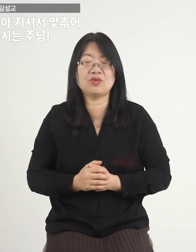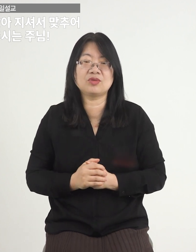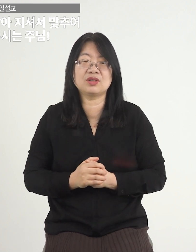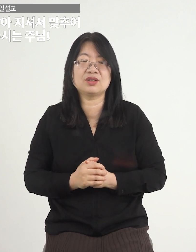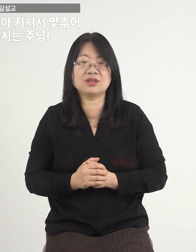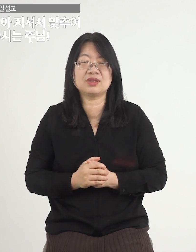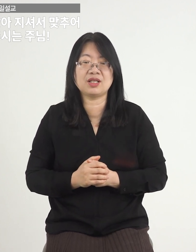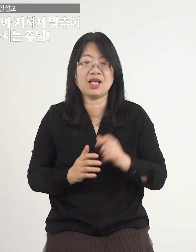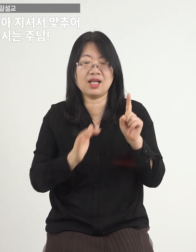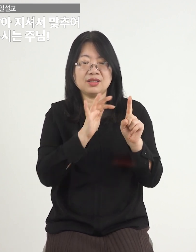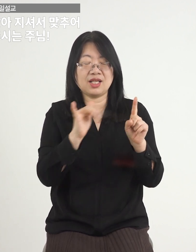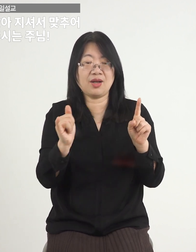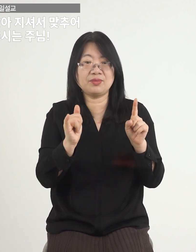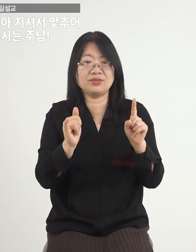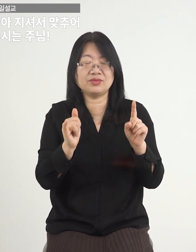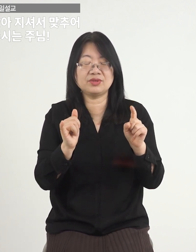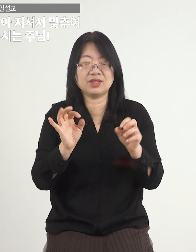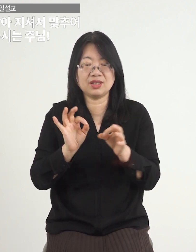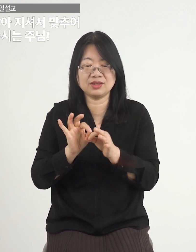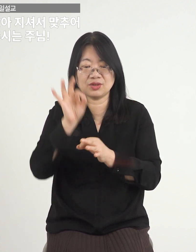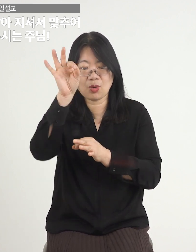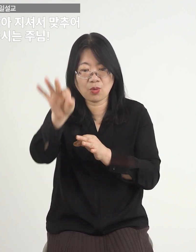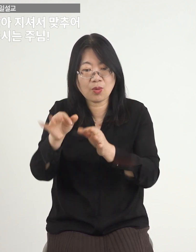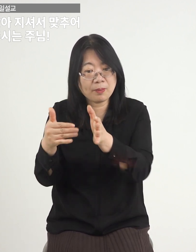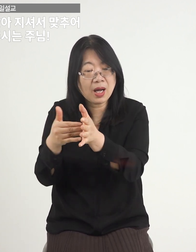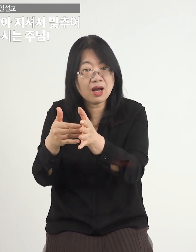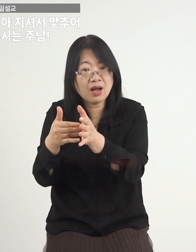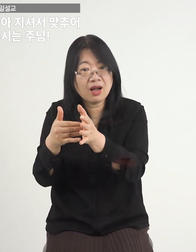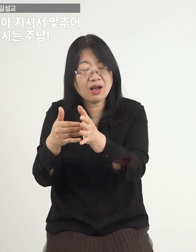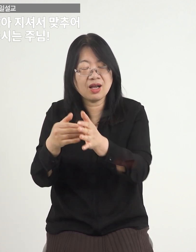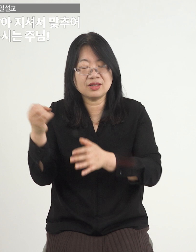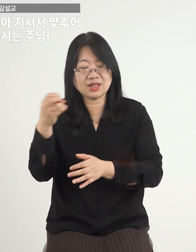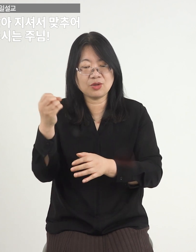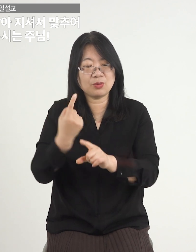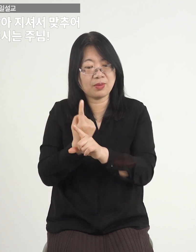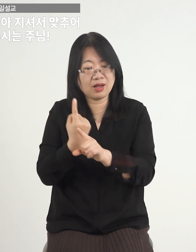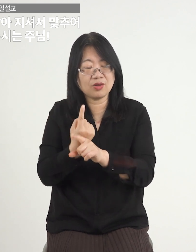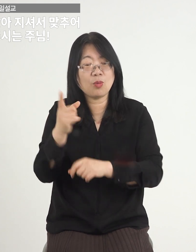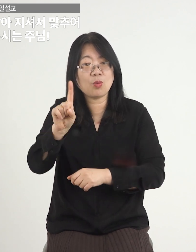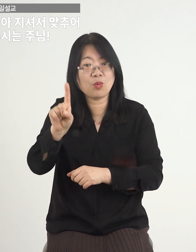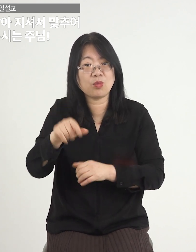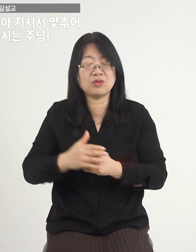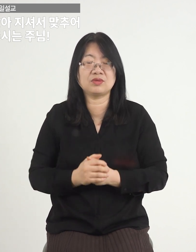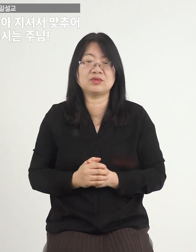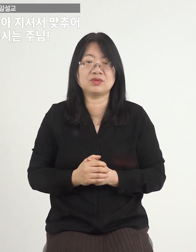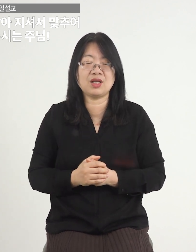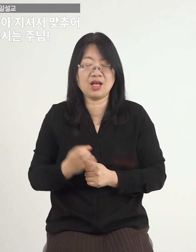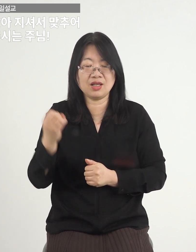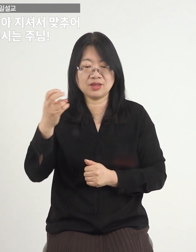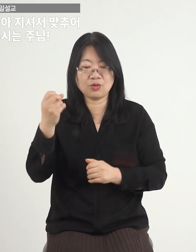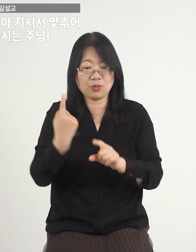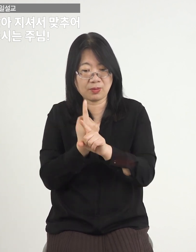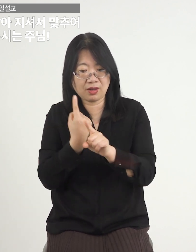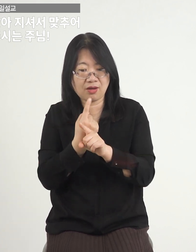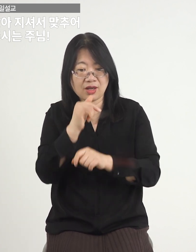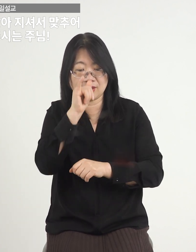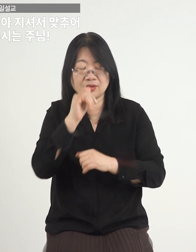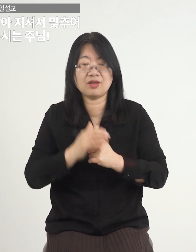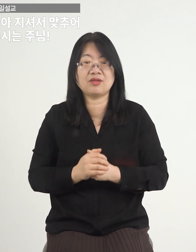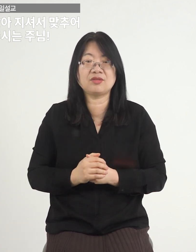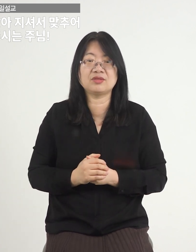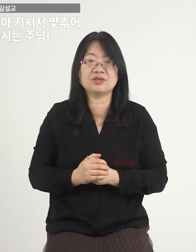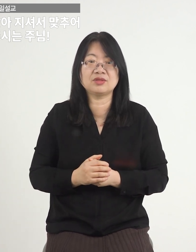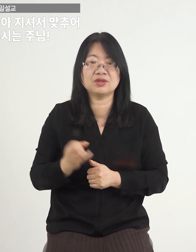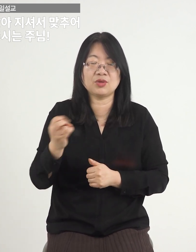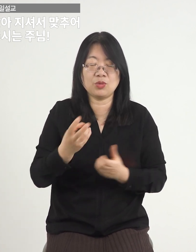한 사람이 영원히 했습니까? 자꾸 바뀝니까? 자꾸 바뀌죠.